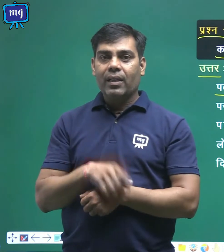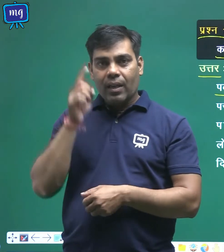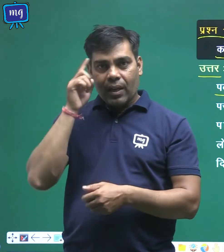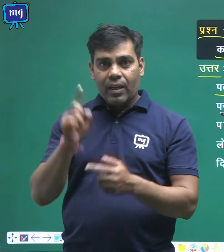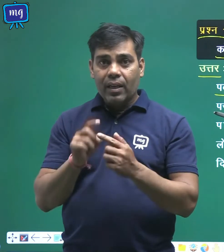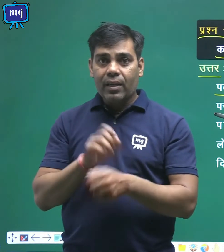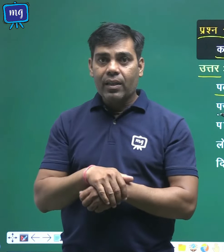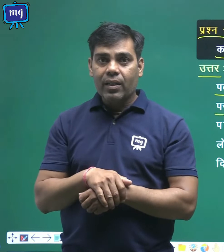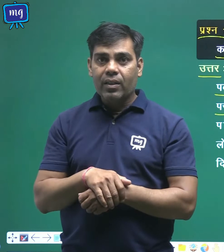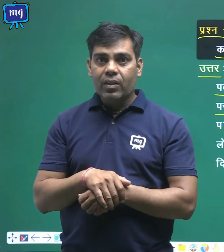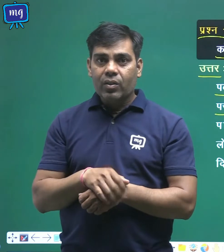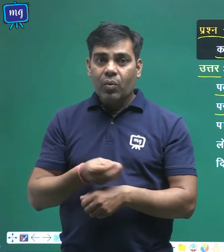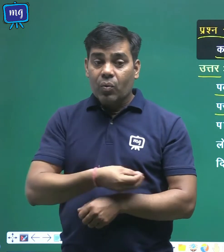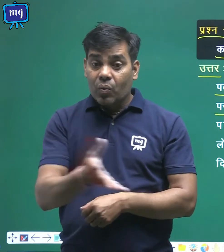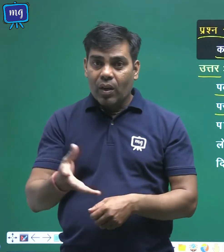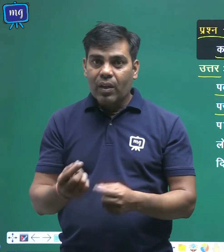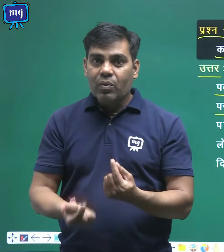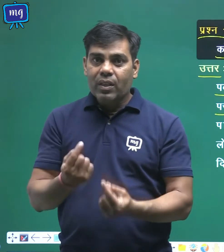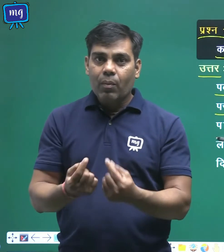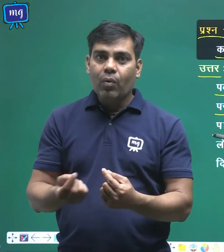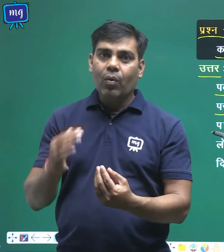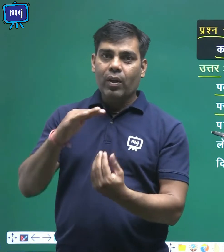ज्वार के पौधों पर